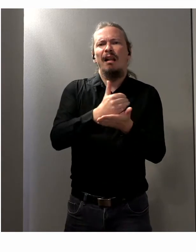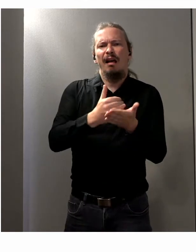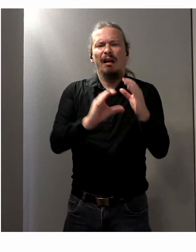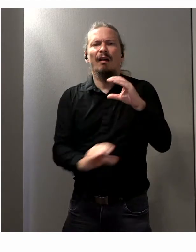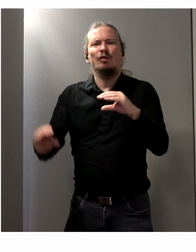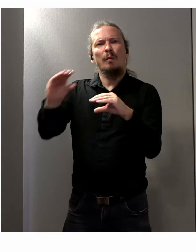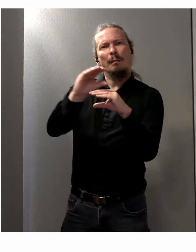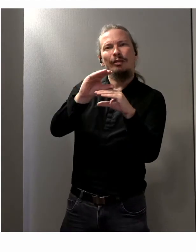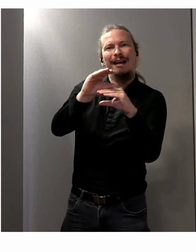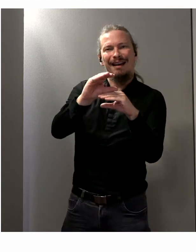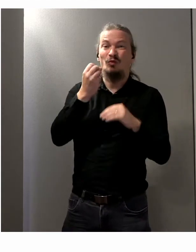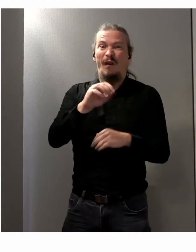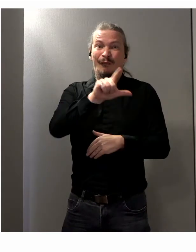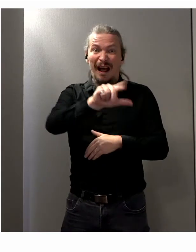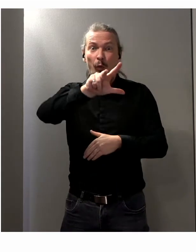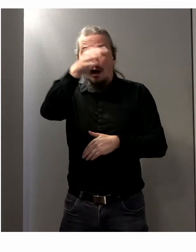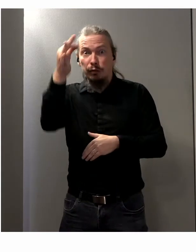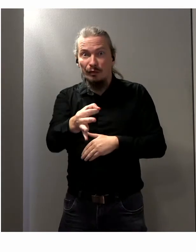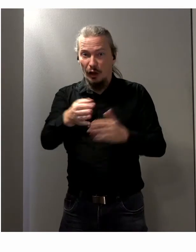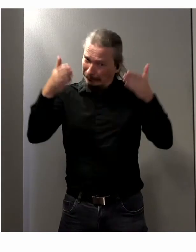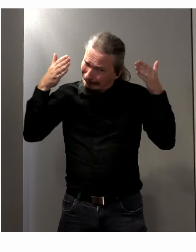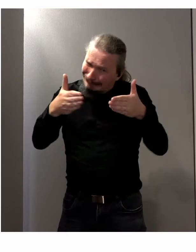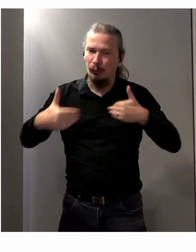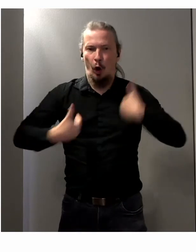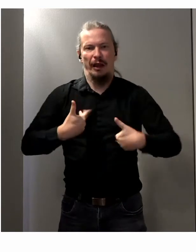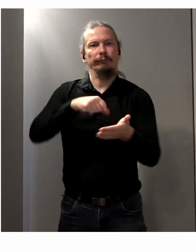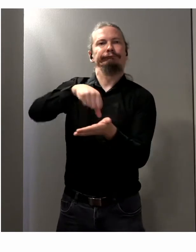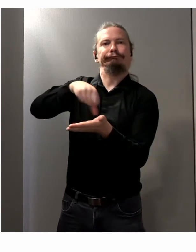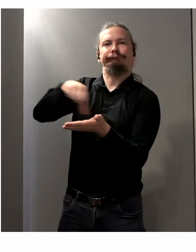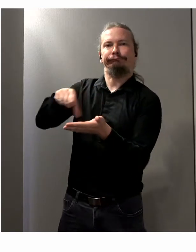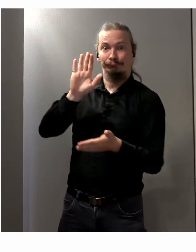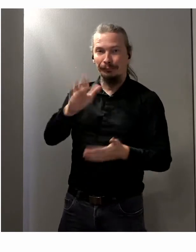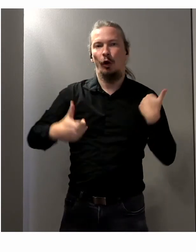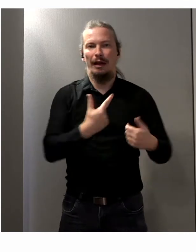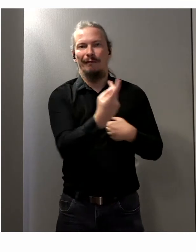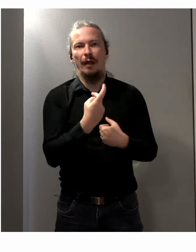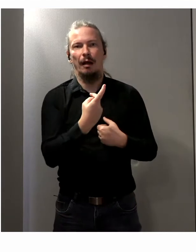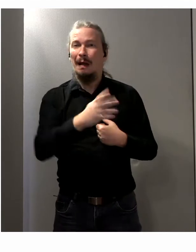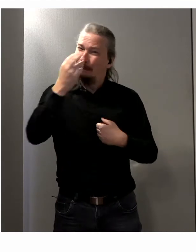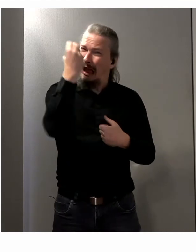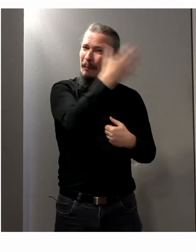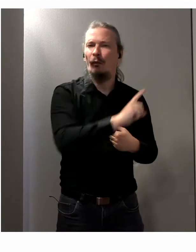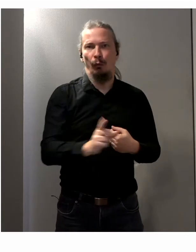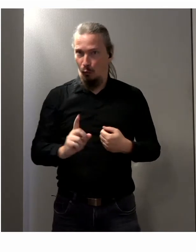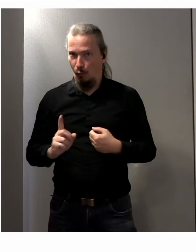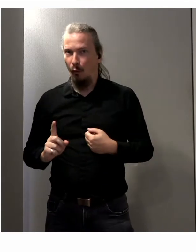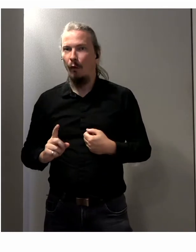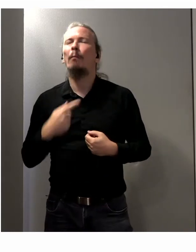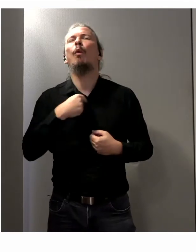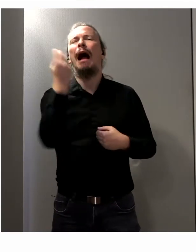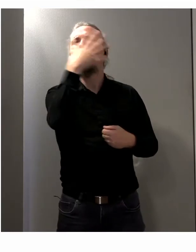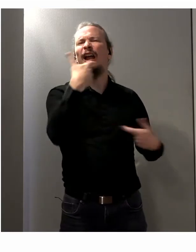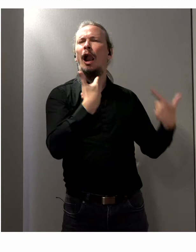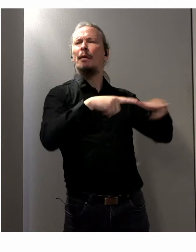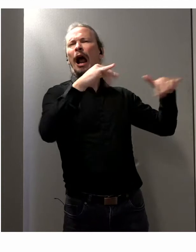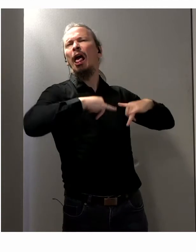supplémentaires dédiés aux dépenses supplémentaires pour le handicap des personnes handicapées. Et ce n'est pas seulement valable aux États-Unis, on pourrait penser qu'il y a un régime plus libéral,